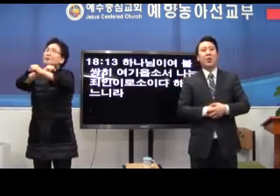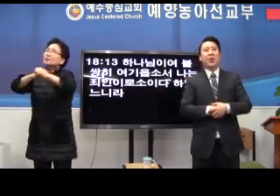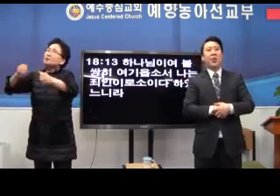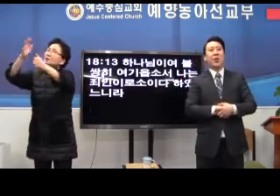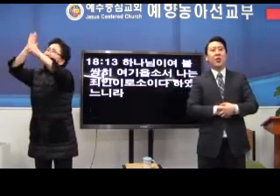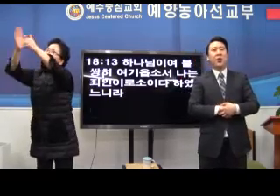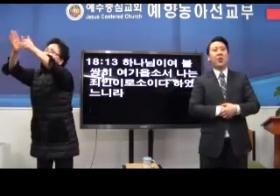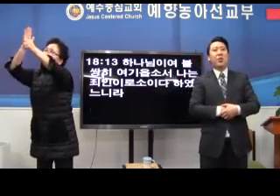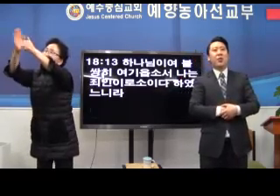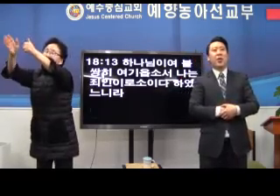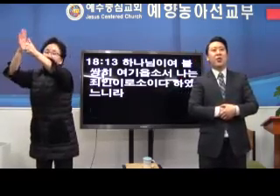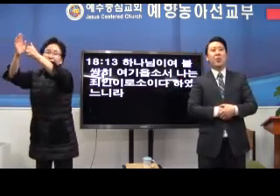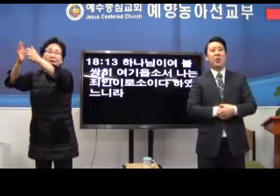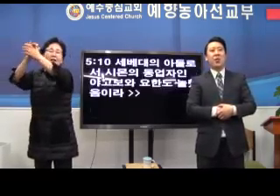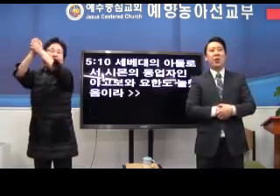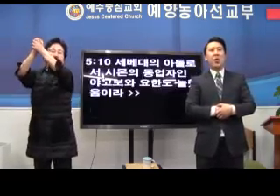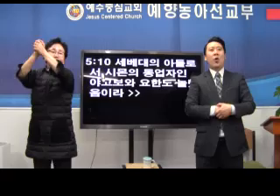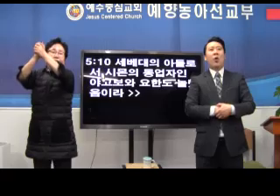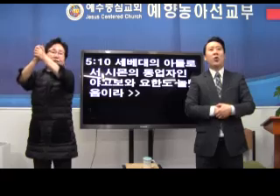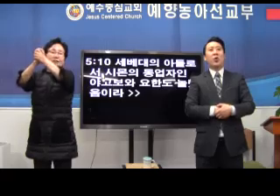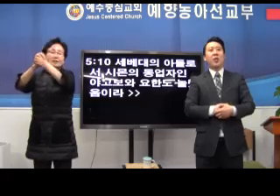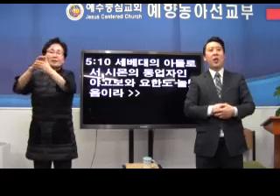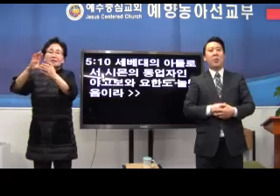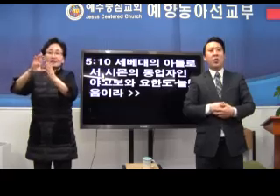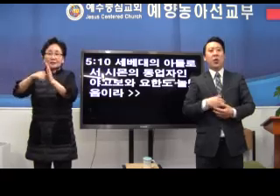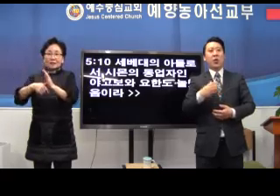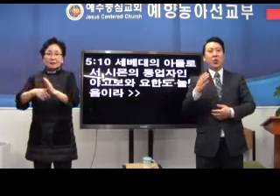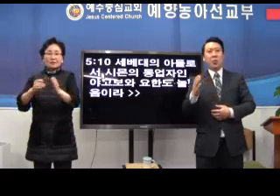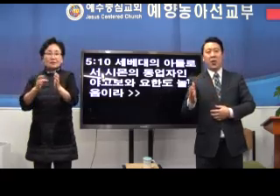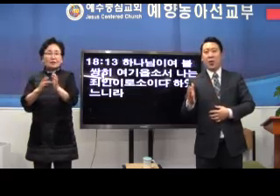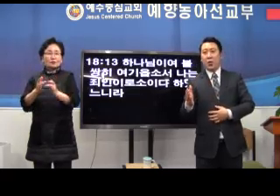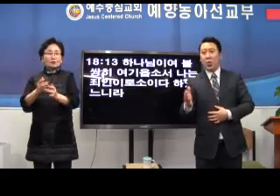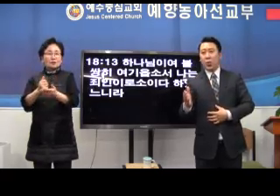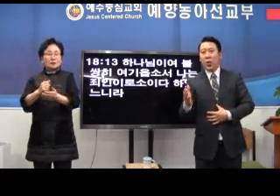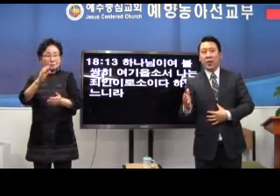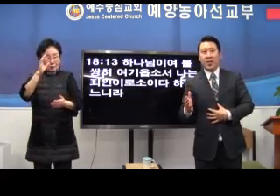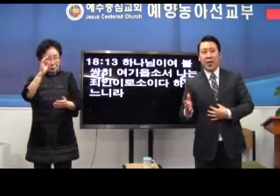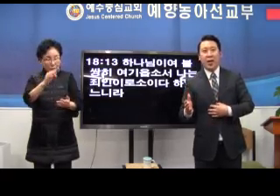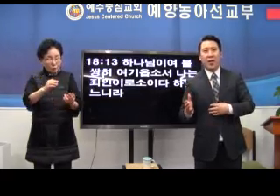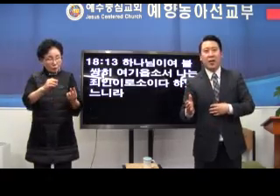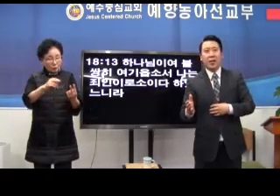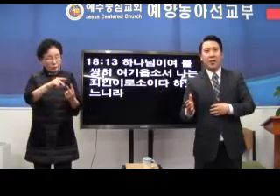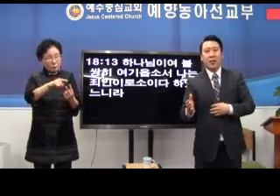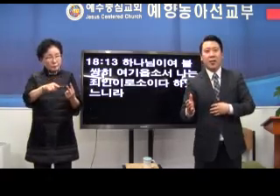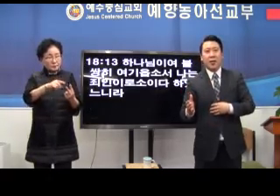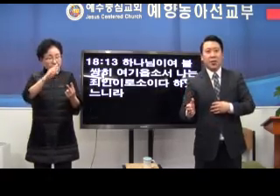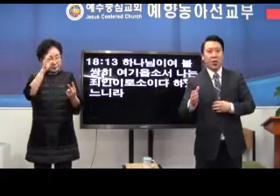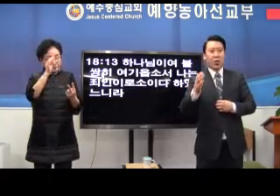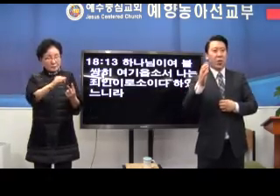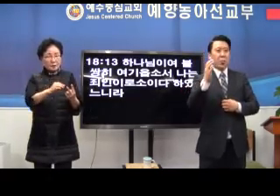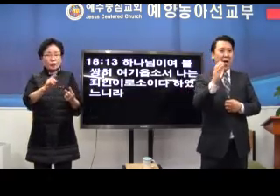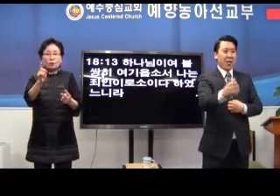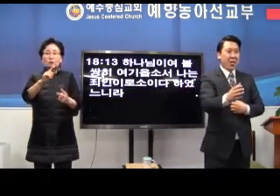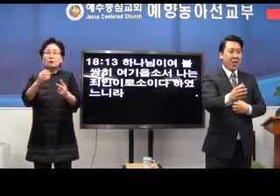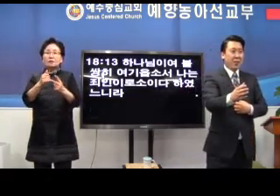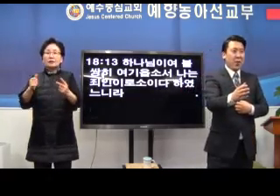기도했어요. 그러자 우리 예수님이 어떤 사람이 더 의롭게 여기고 돌아갔느냐? 저